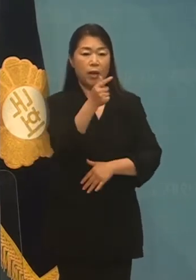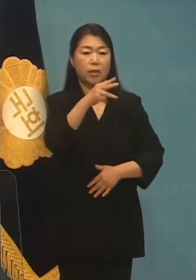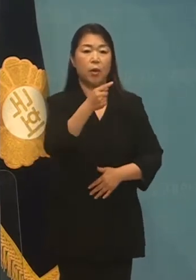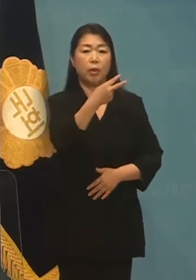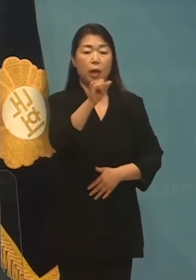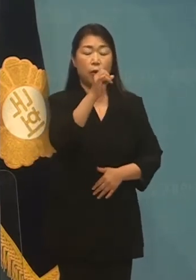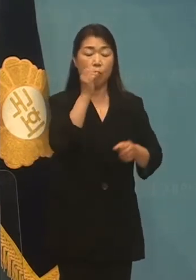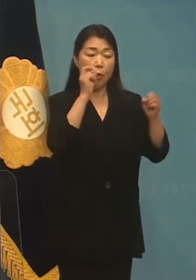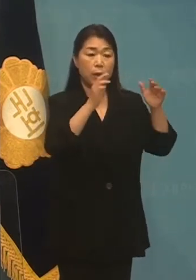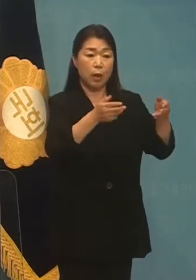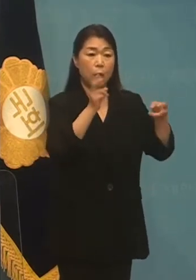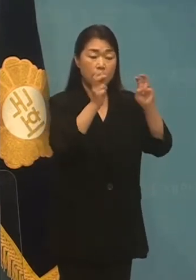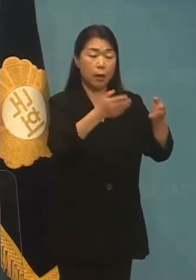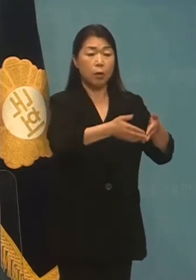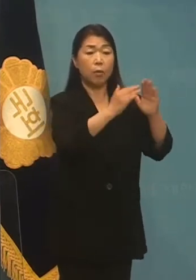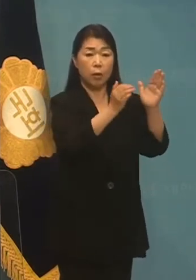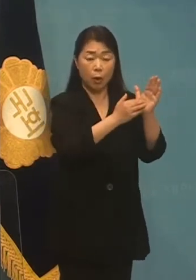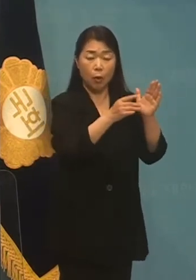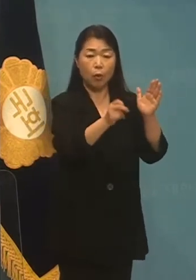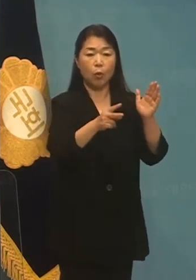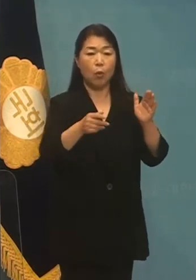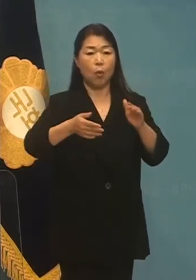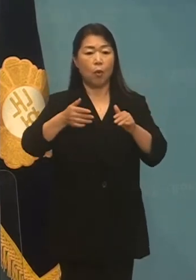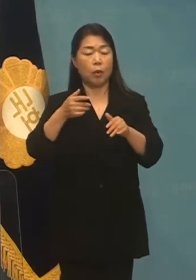설립된 것이 마치